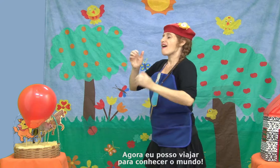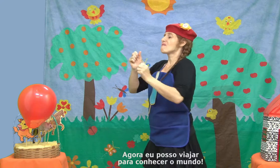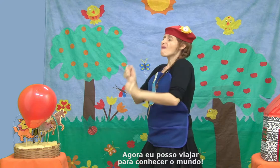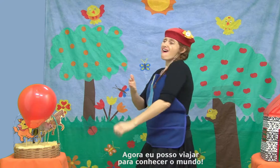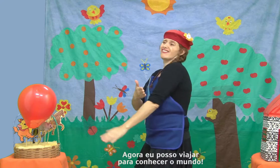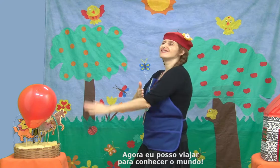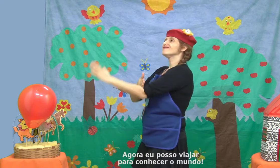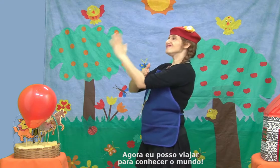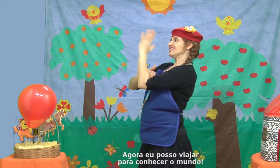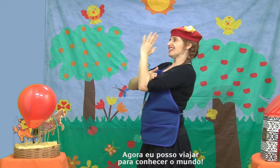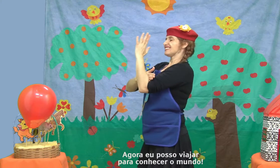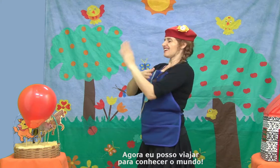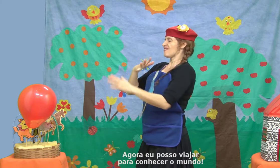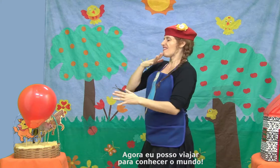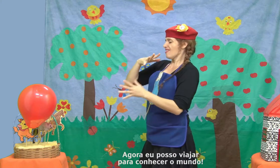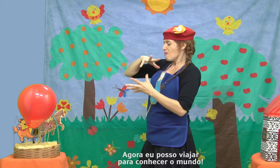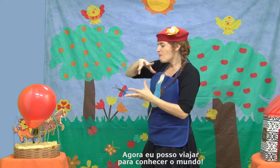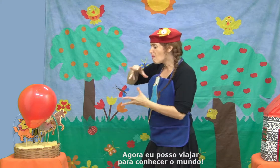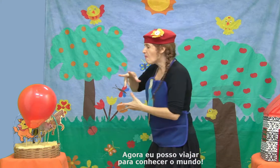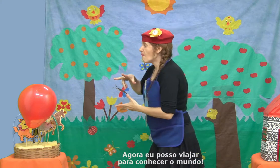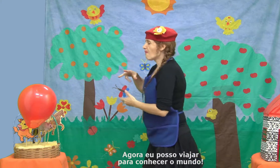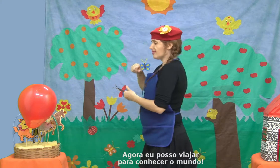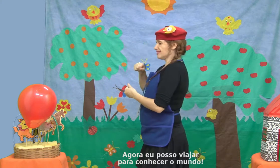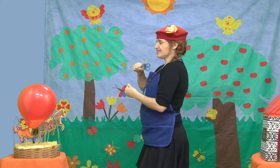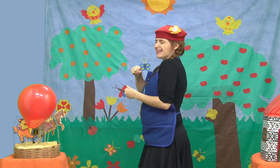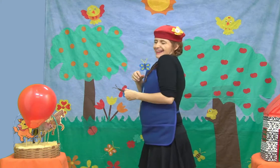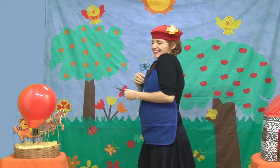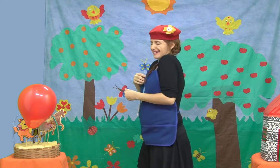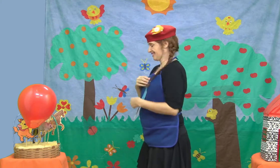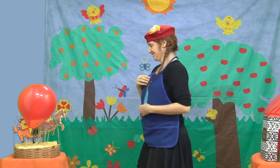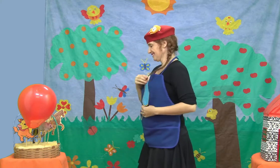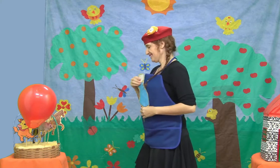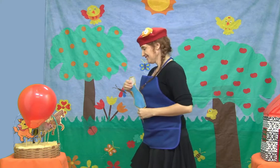agora posso viajar para conhecer o mundo ae